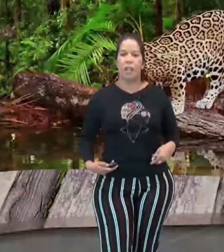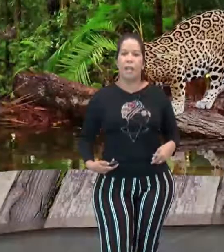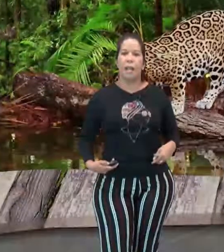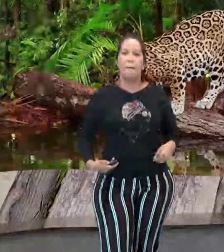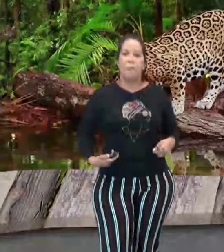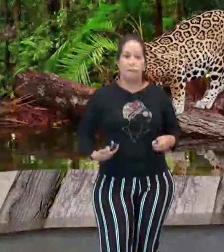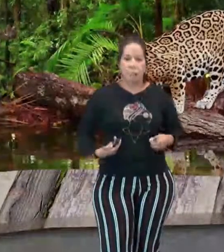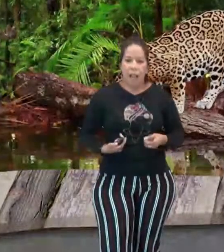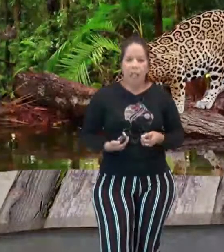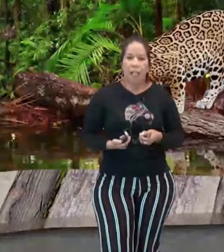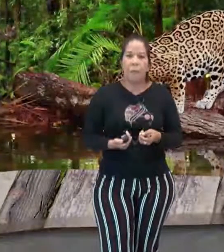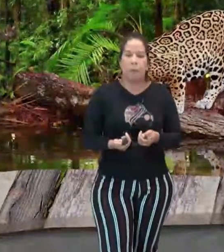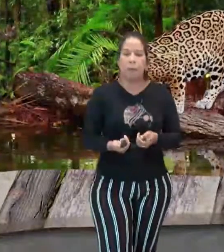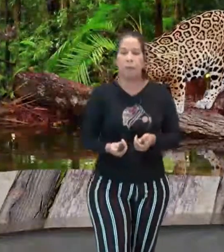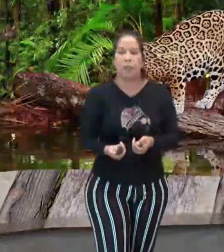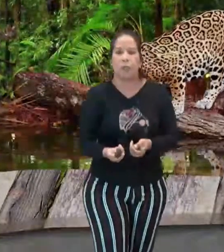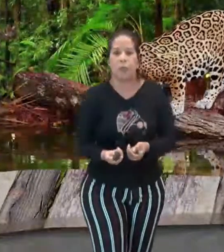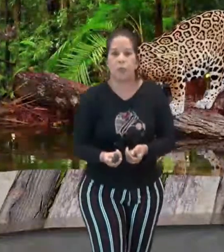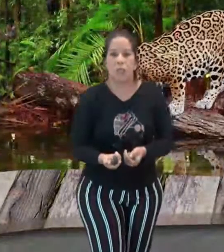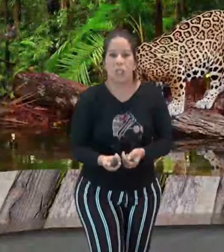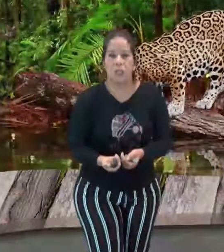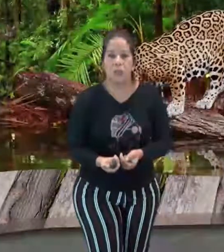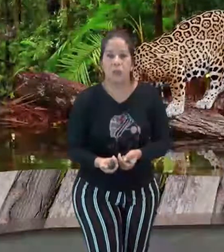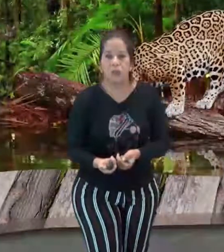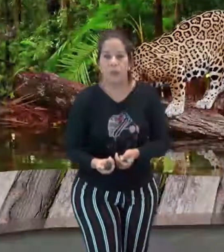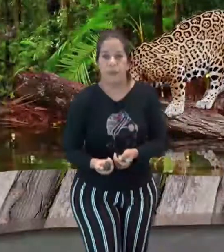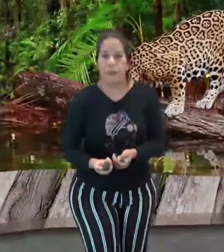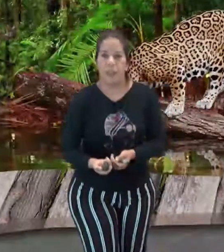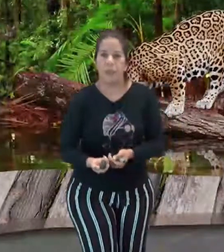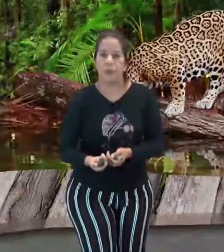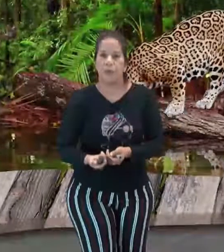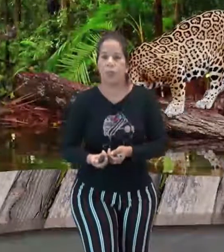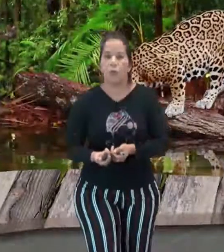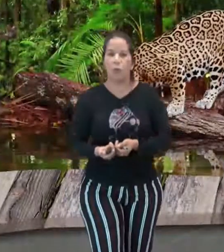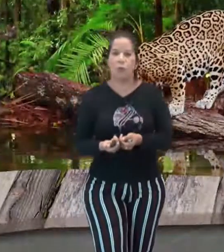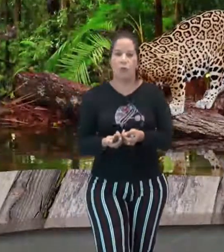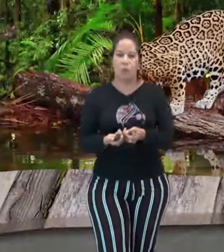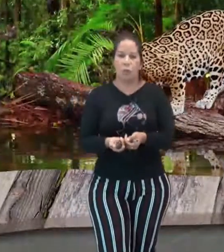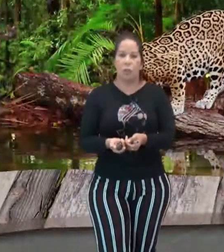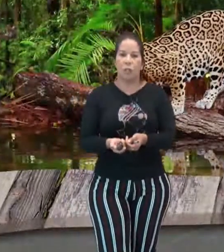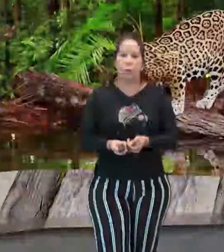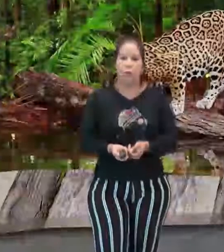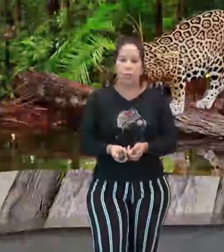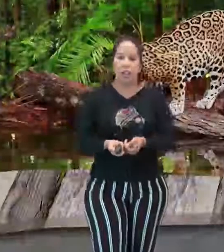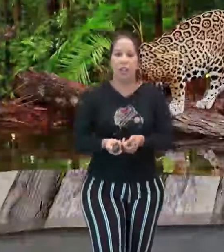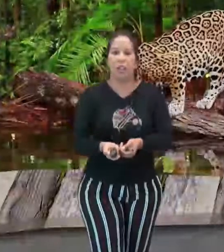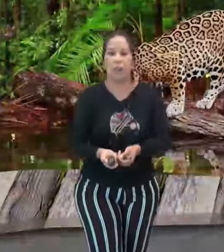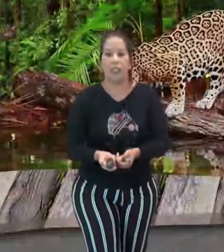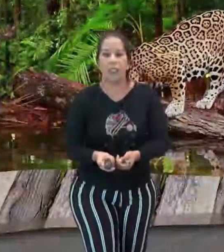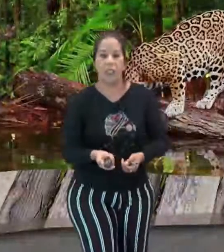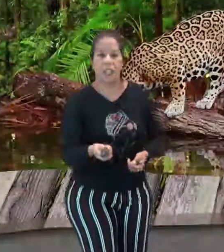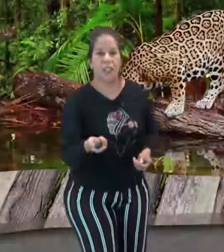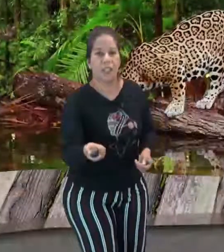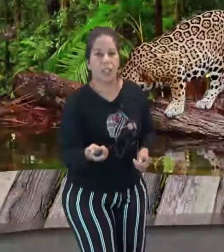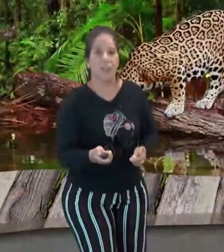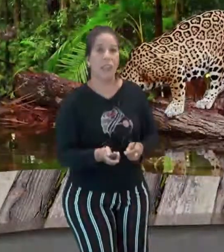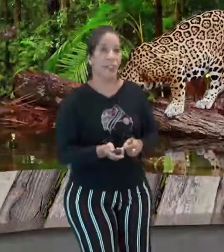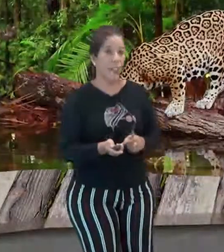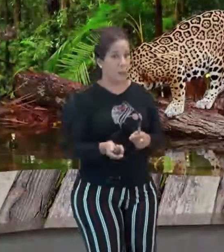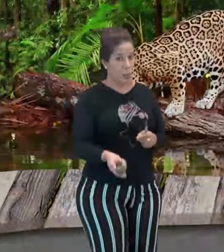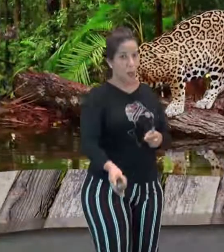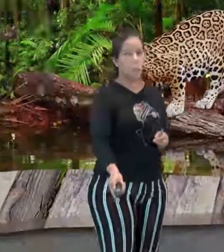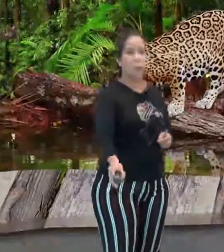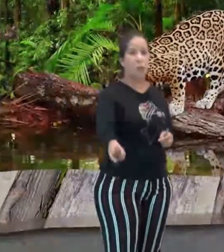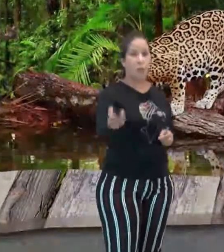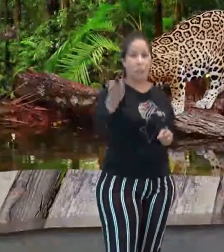eferente, vai ali para encontrar os outros líquidos, se fundindo aos ductos ejaculatórios, chega na uretra, é lançado e ainda